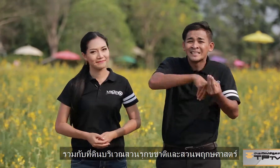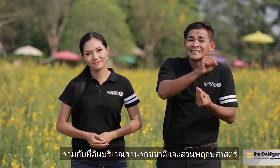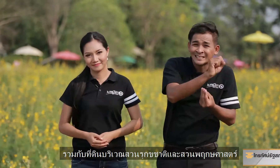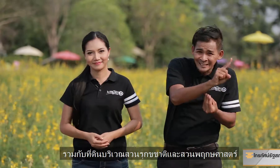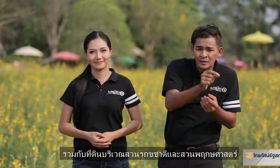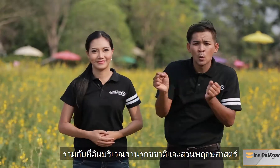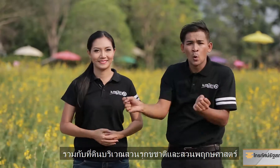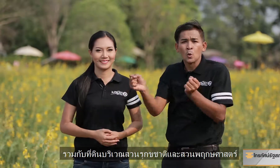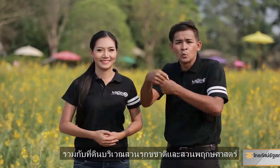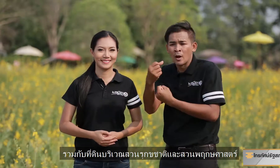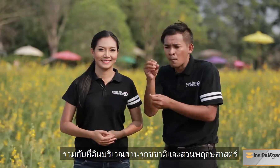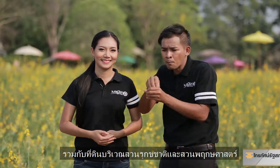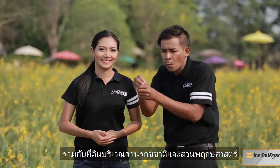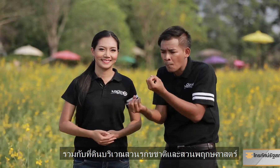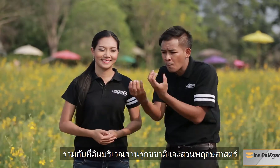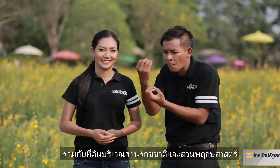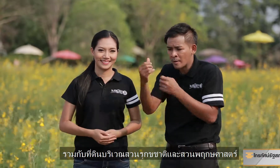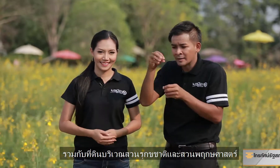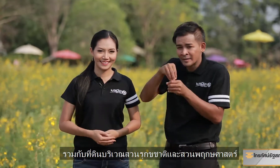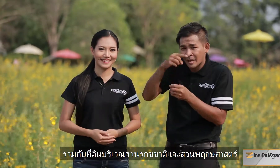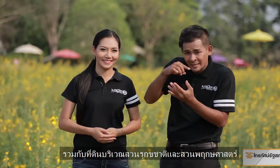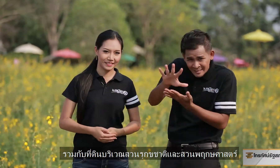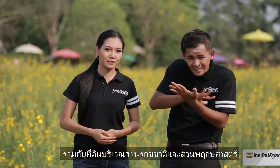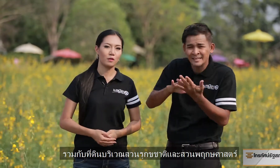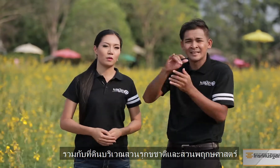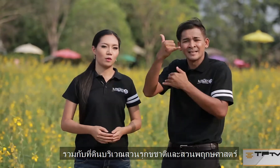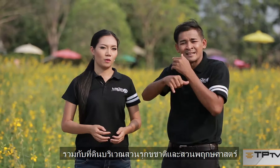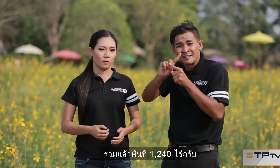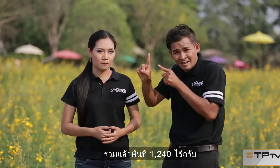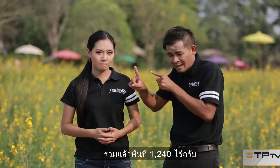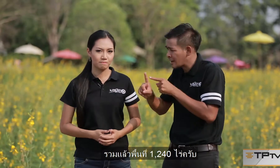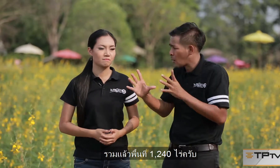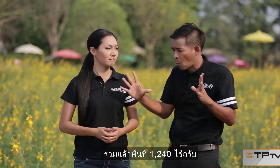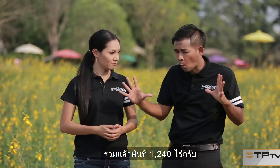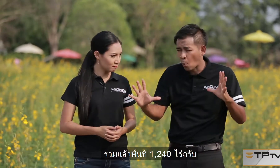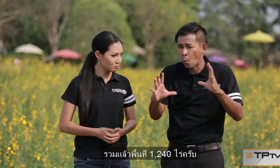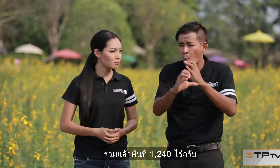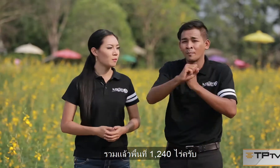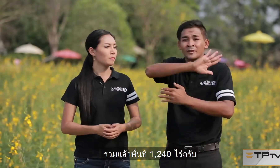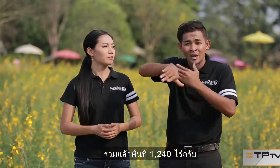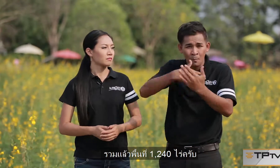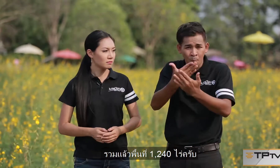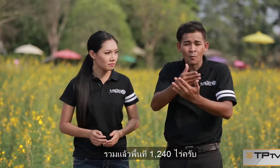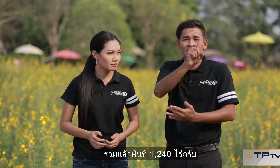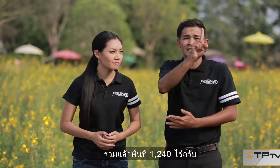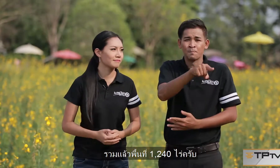วนรุกขชาติและสวนพฤกษศาสตร์รวมแล้วพื้นที่ 1,240